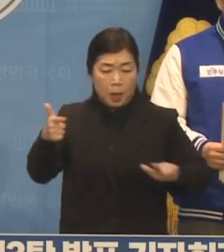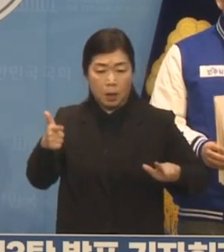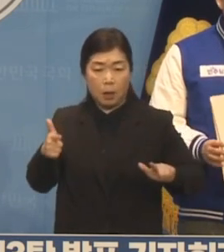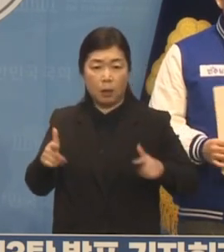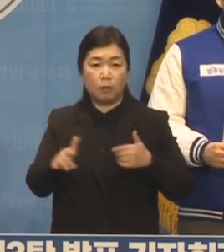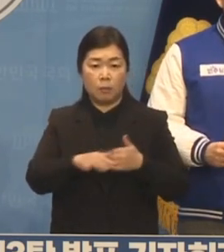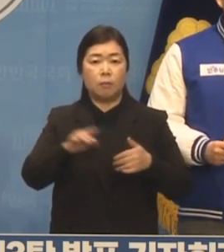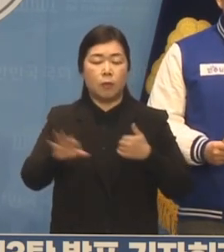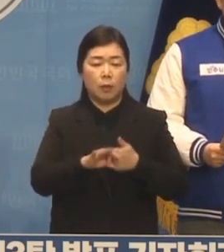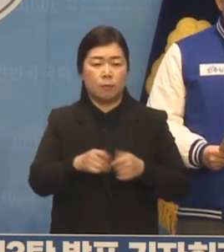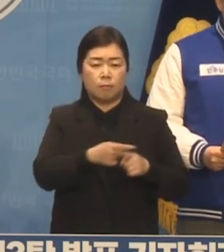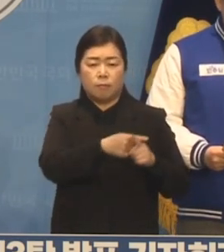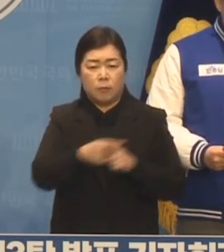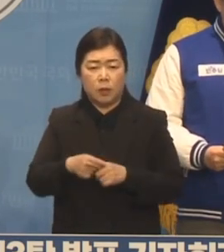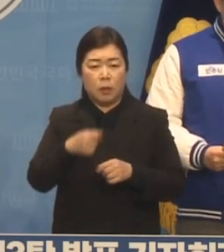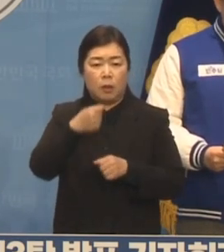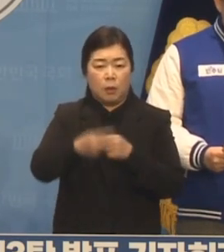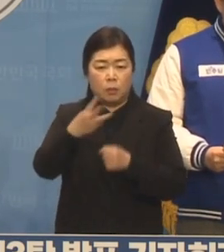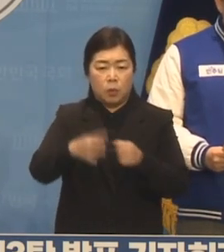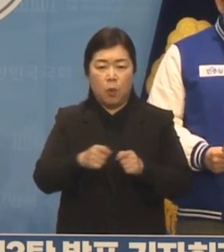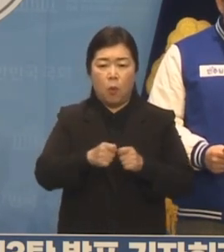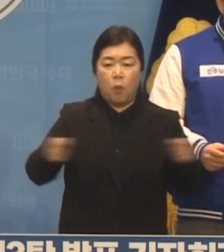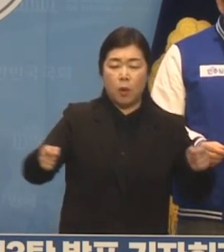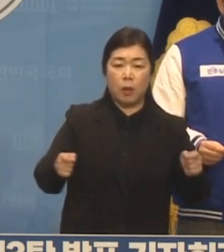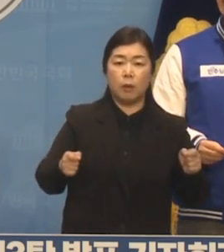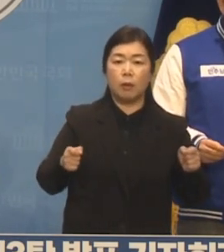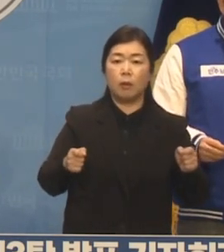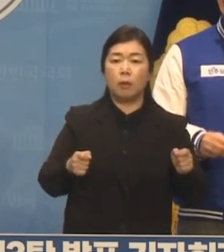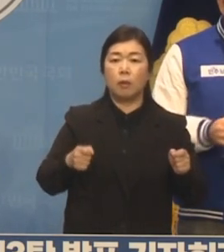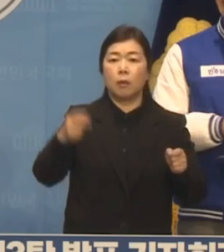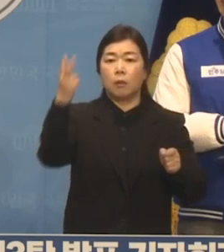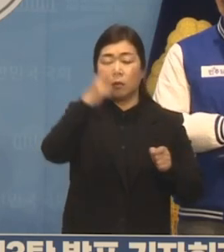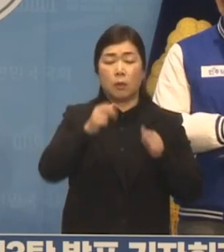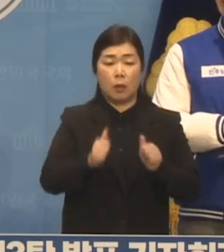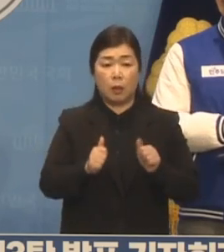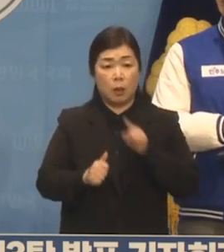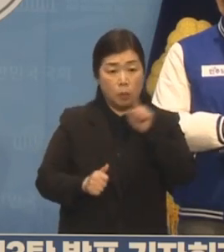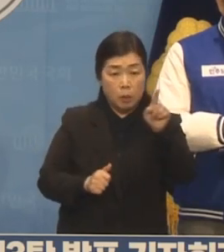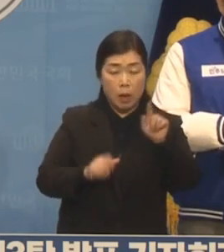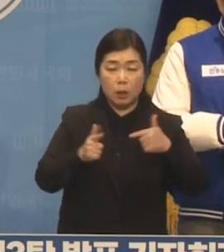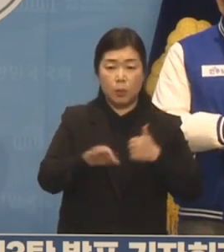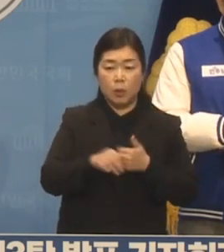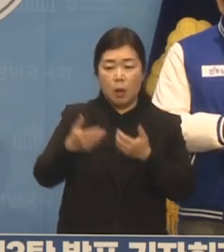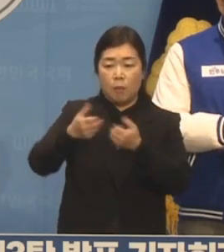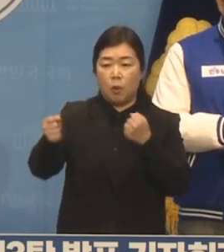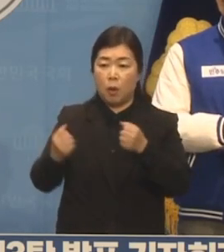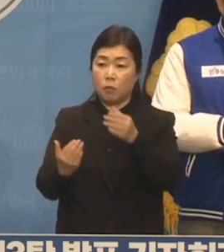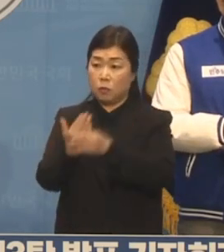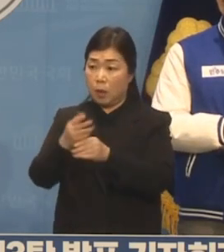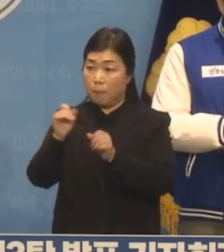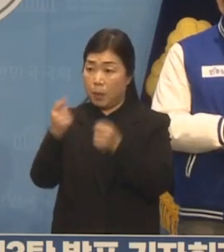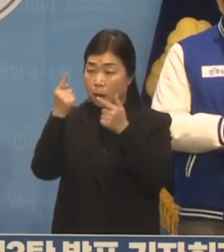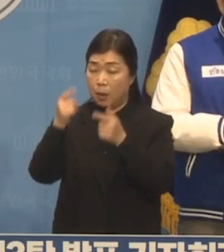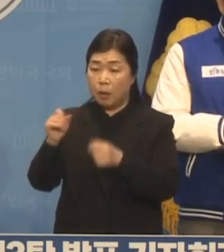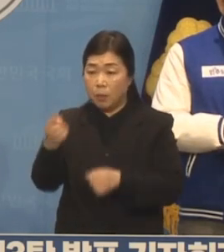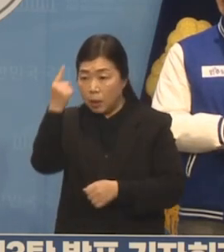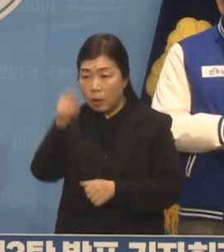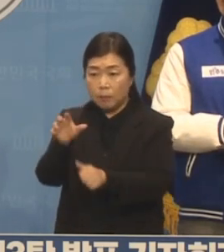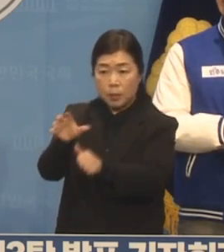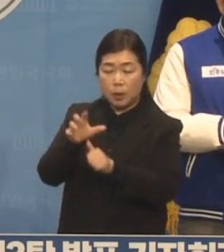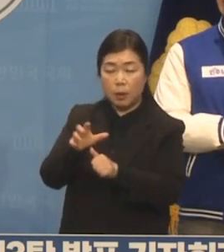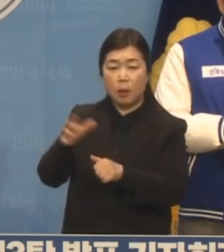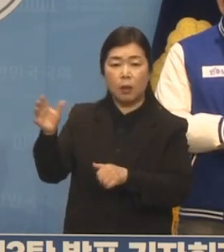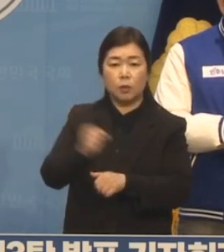때도 장기간 수사한 내용을 포기할 수 없어 기소를 하거나 다른 별건 수사를 통해 기획한